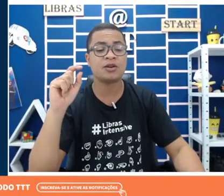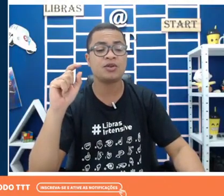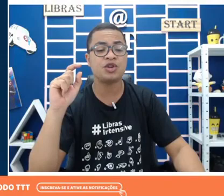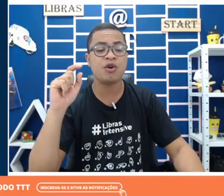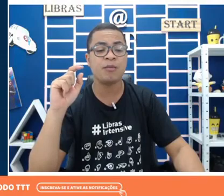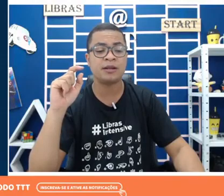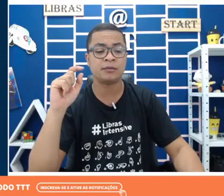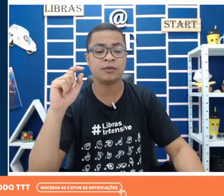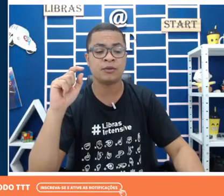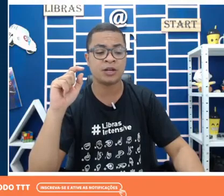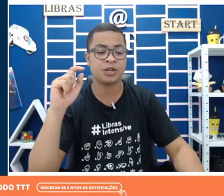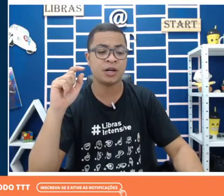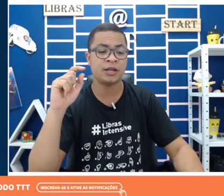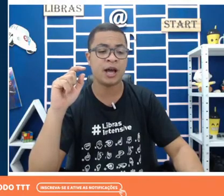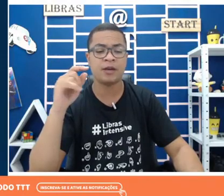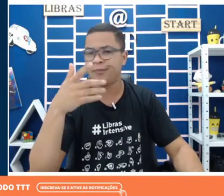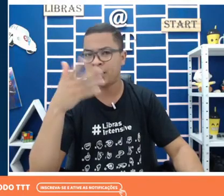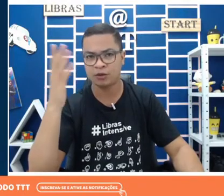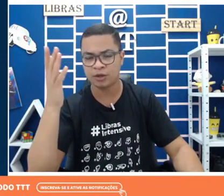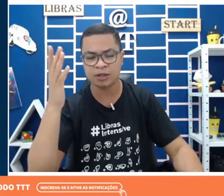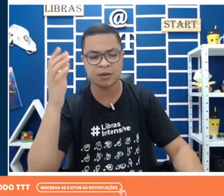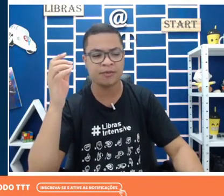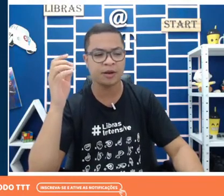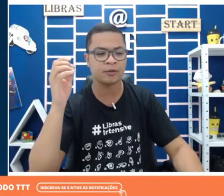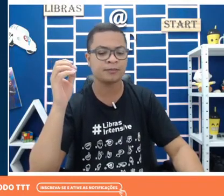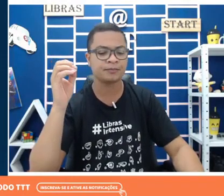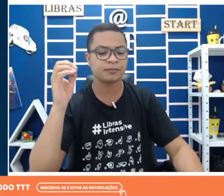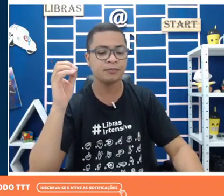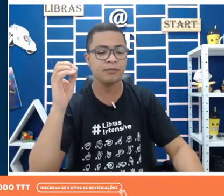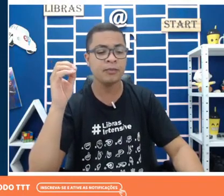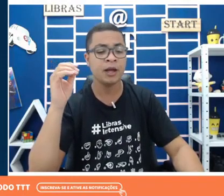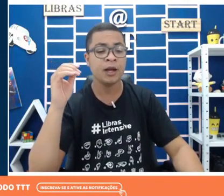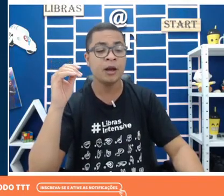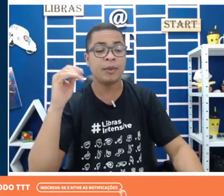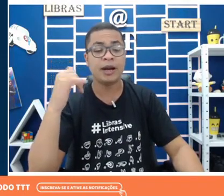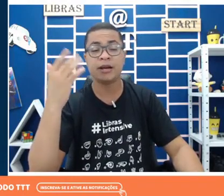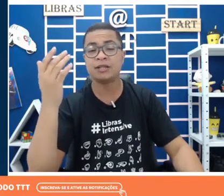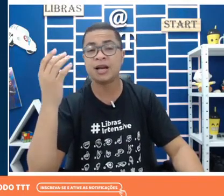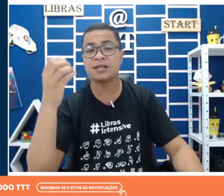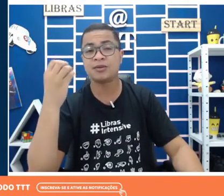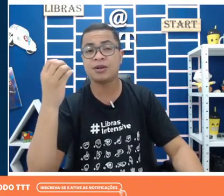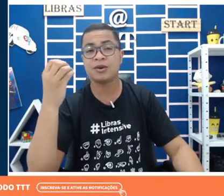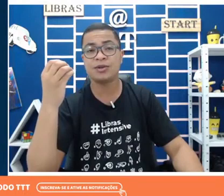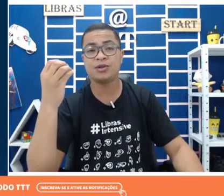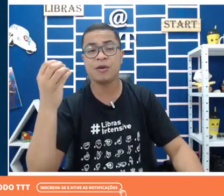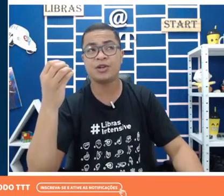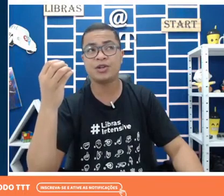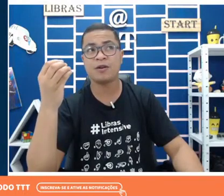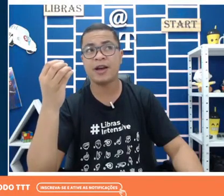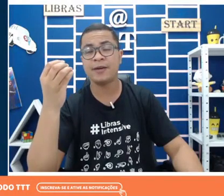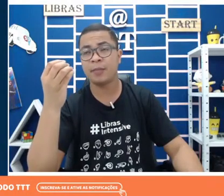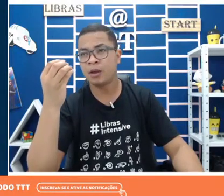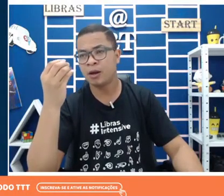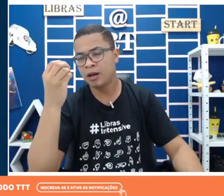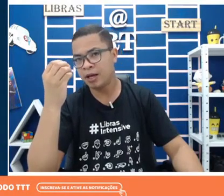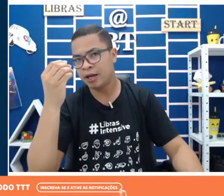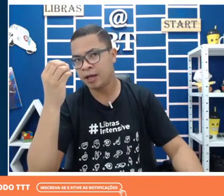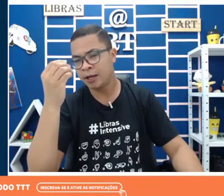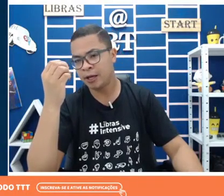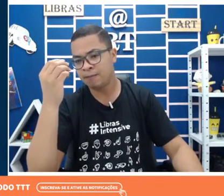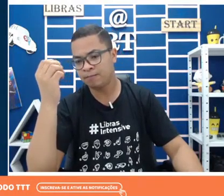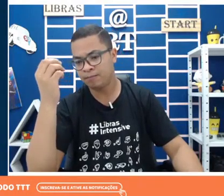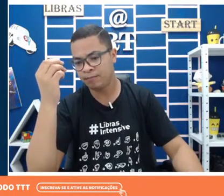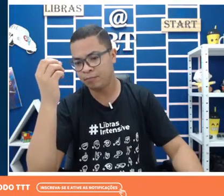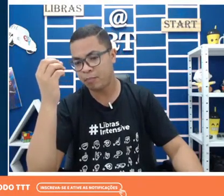sinais não é nosso idioma, Tatiane, tá? E para todos que estão me vendo. Pela língua de sinais não ser o nosso idioma, a gente não vai